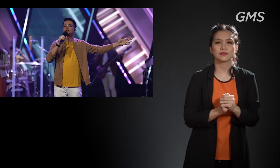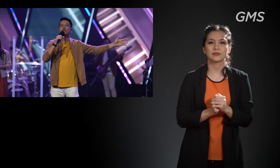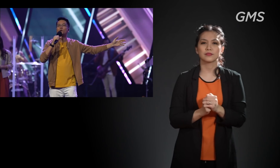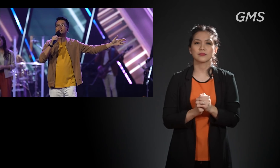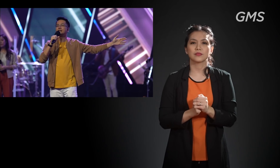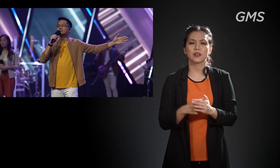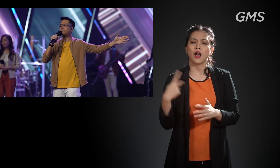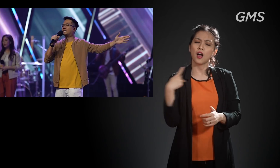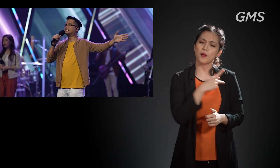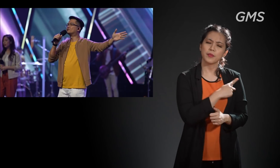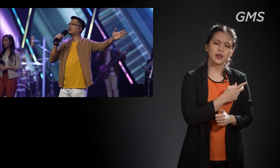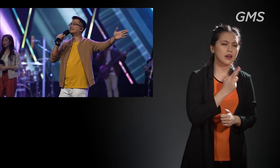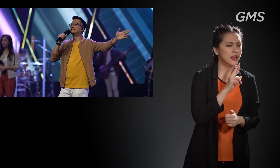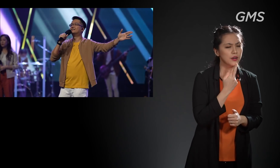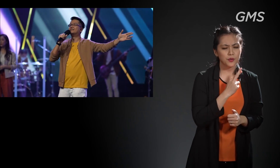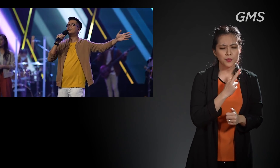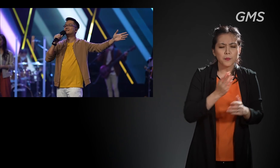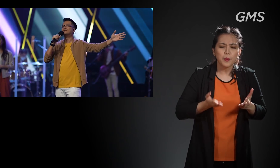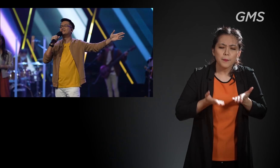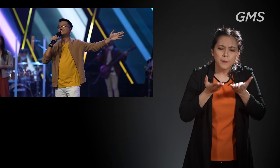Kami rindu selalu memberi yang terbaik Tuhan.